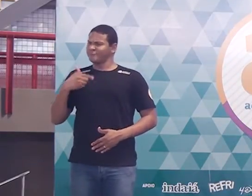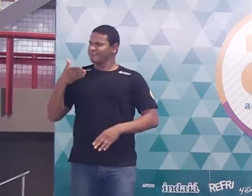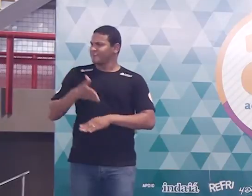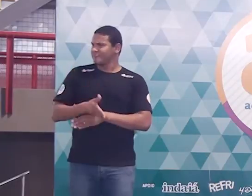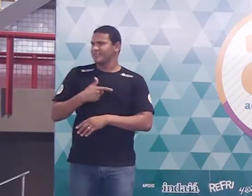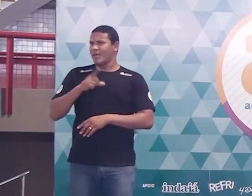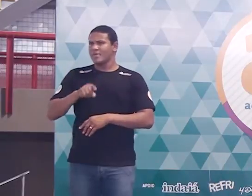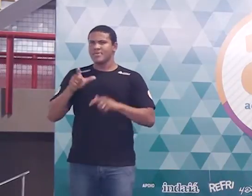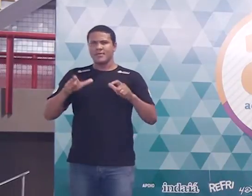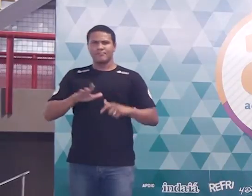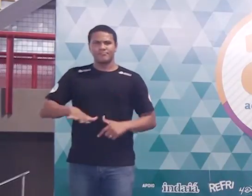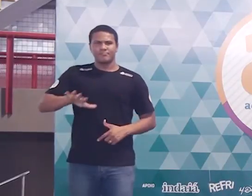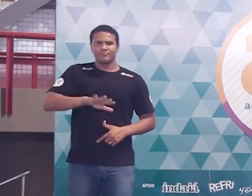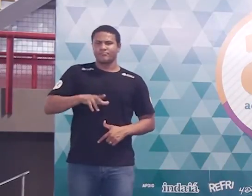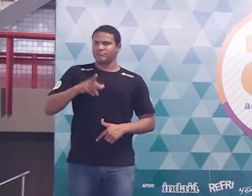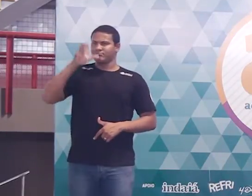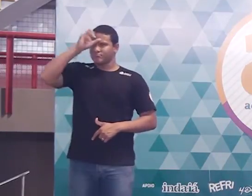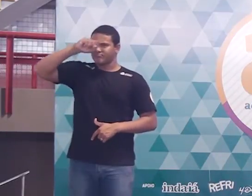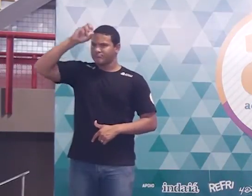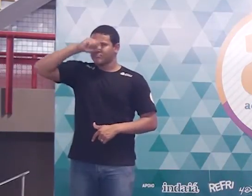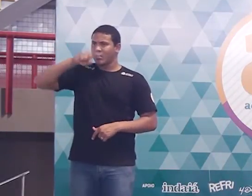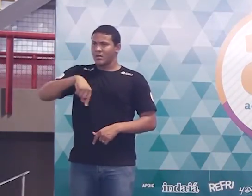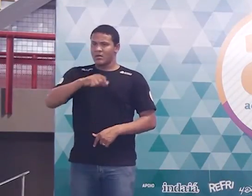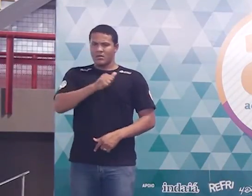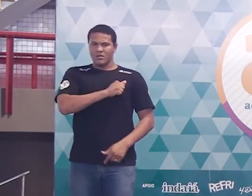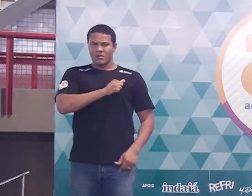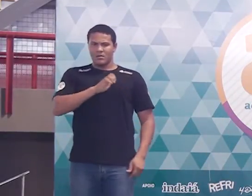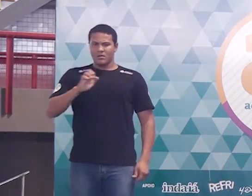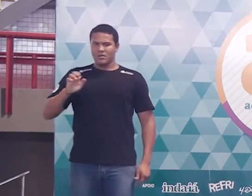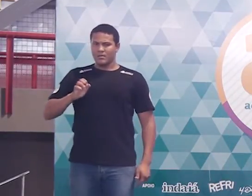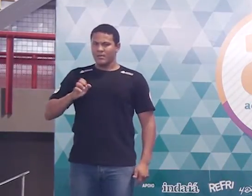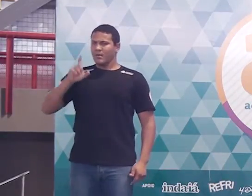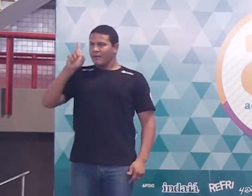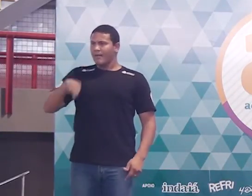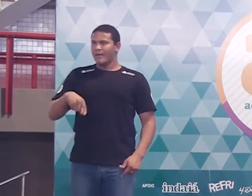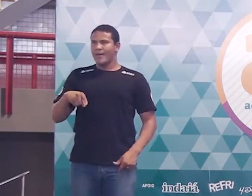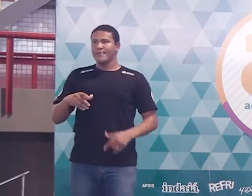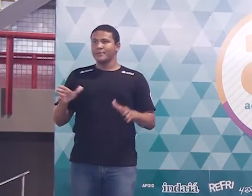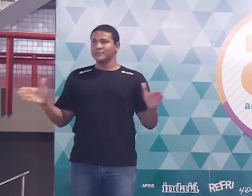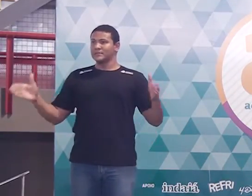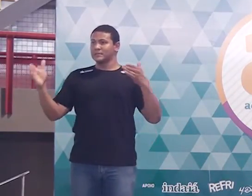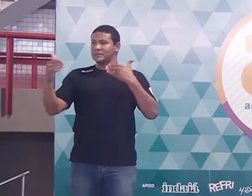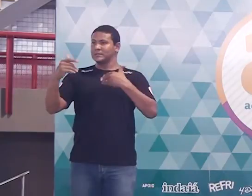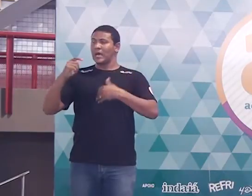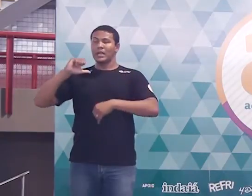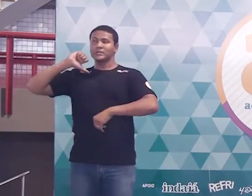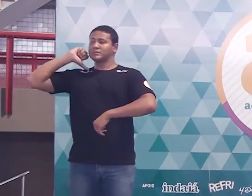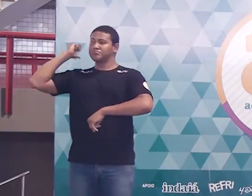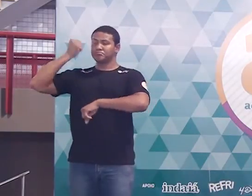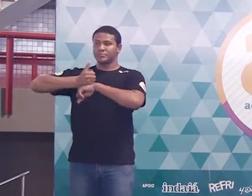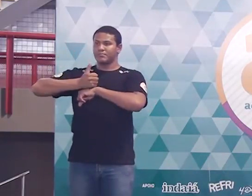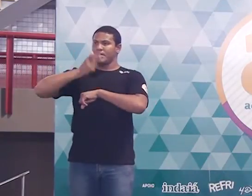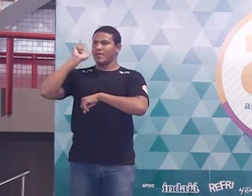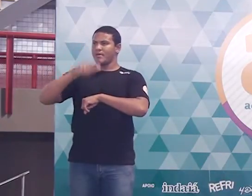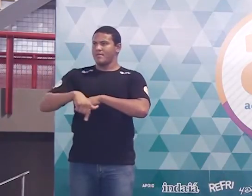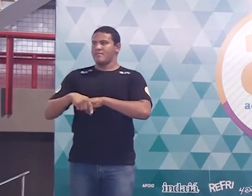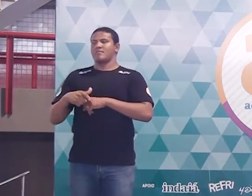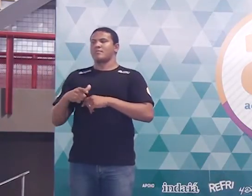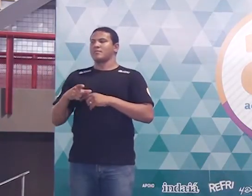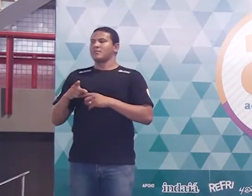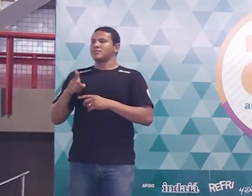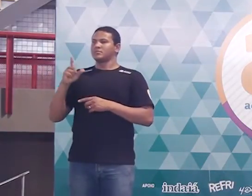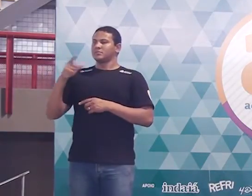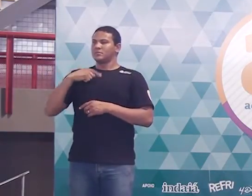aprendizado. Nós sabemos que o Academia Enem é a maior sala de aula da América Latina e só de vocês estarem aqui em pleno